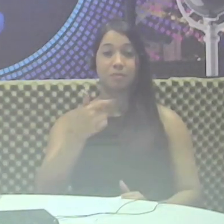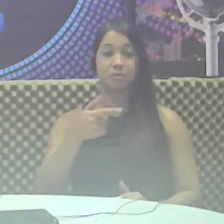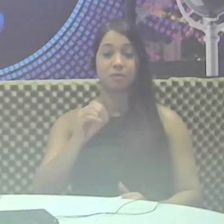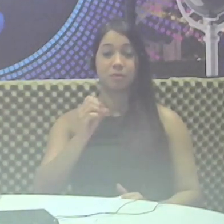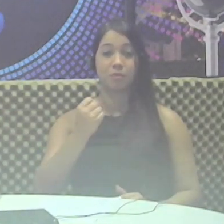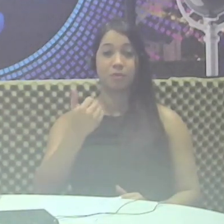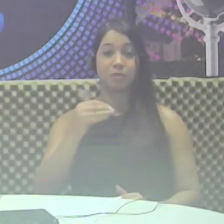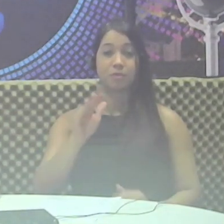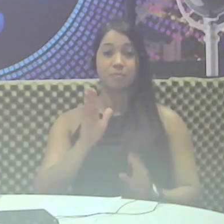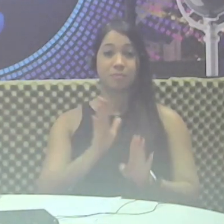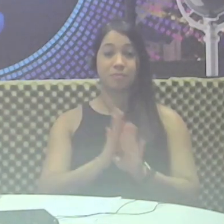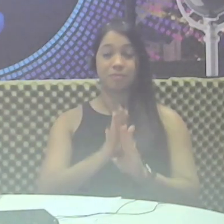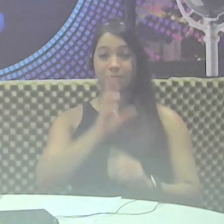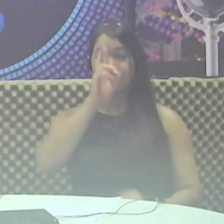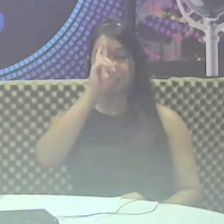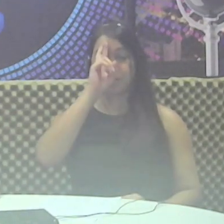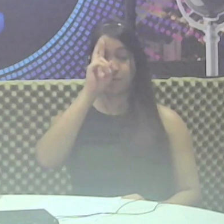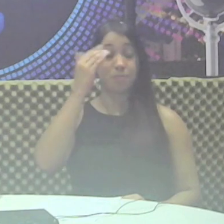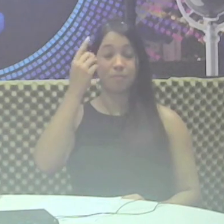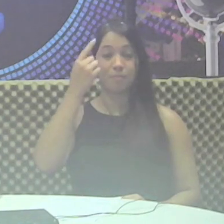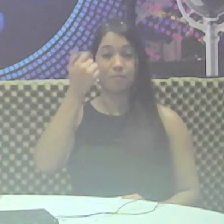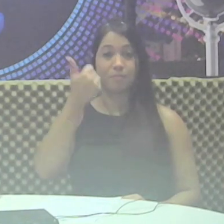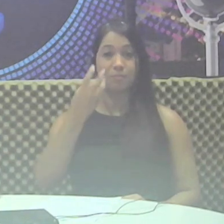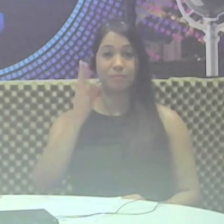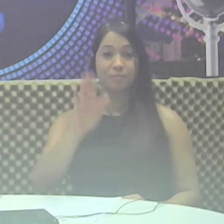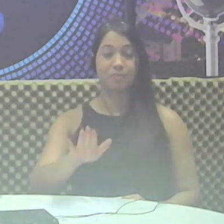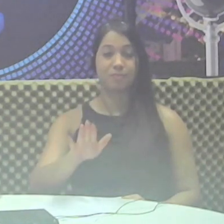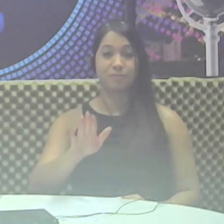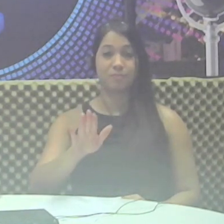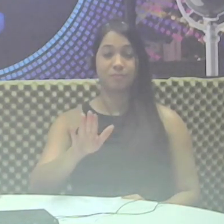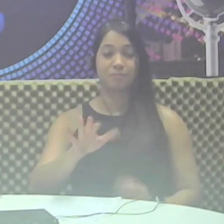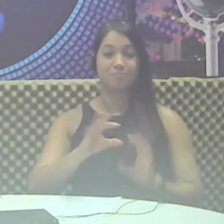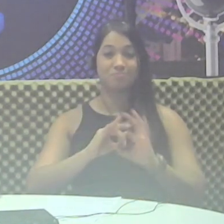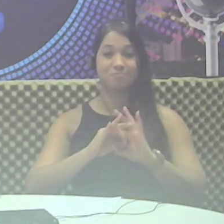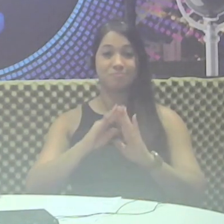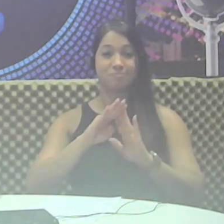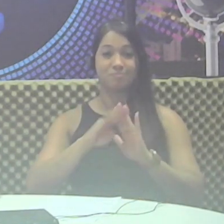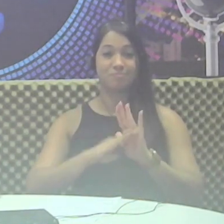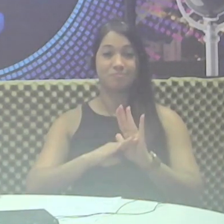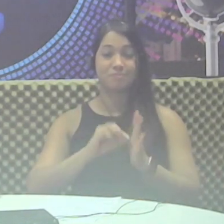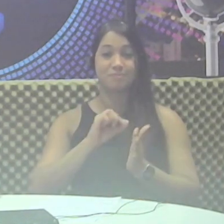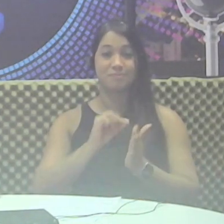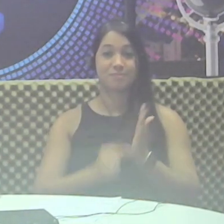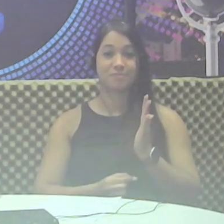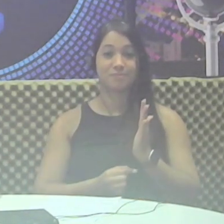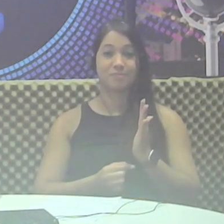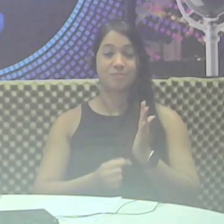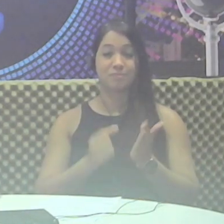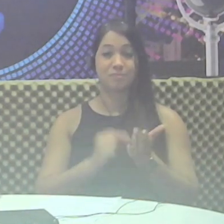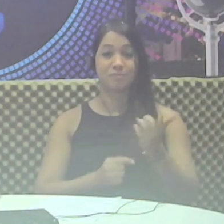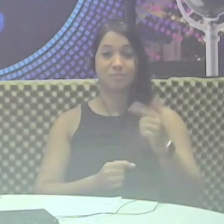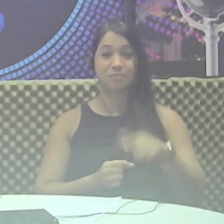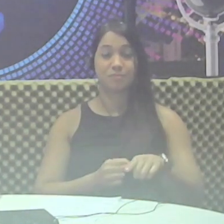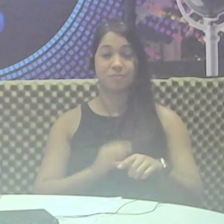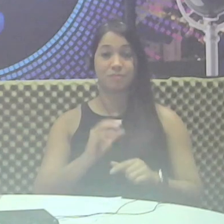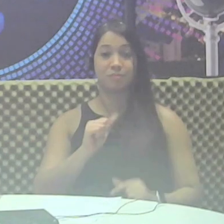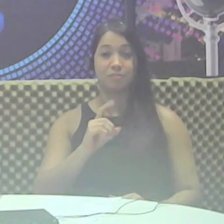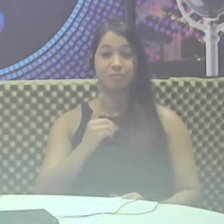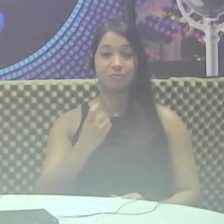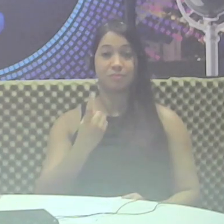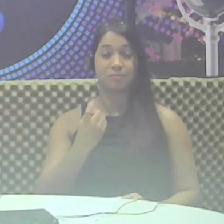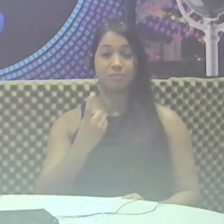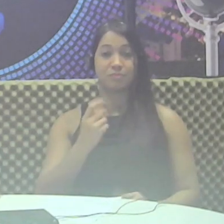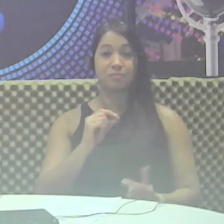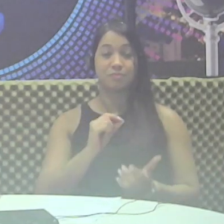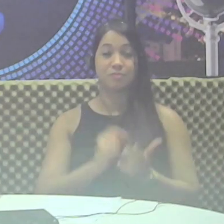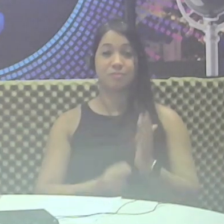8h30 até 1 da tarde. Entre os serviços disponibilizados estão cadastramento e recadastramento do Cade Único,